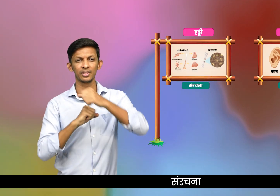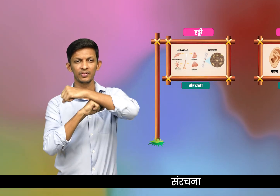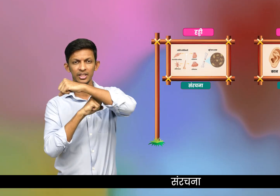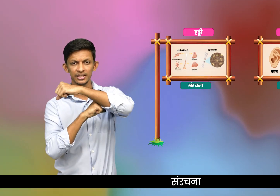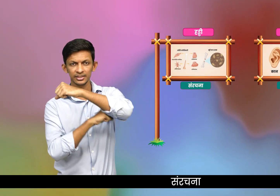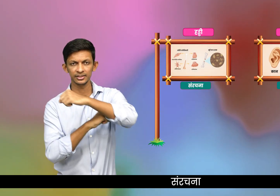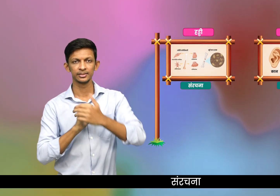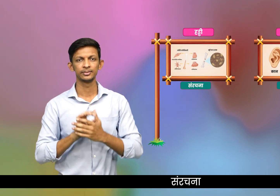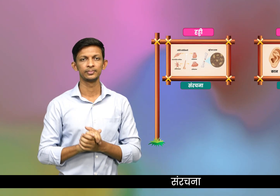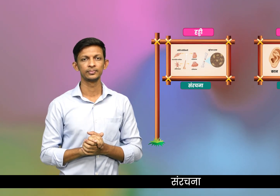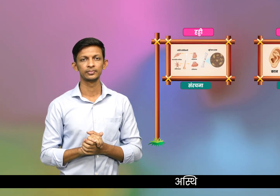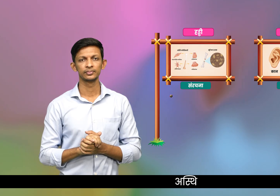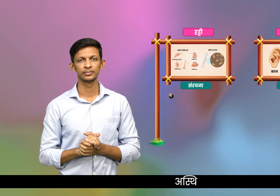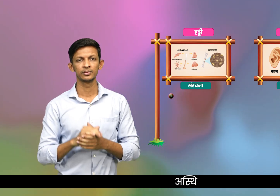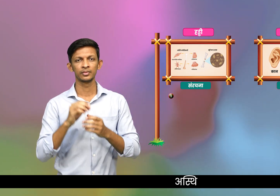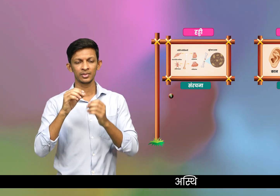संरचना।